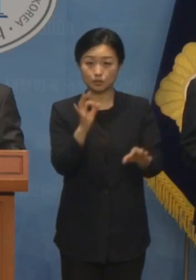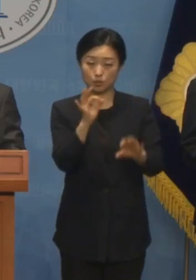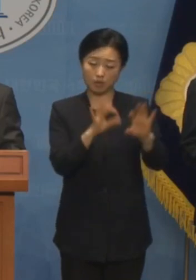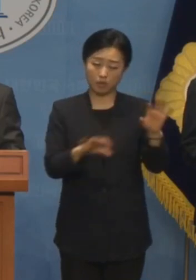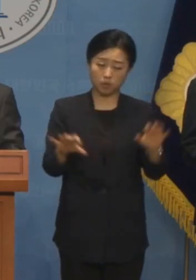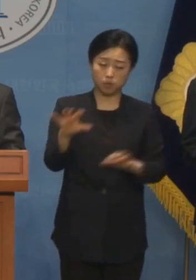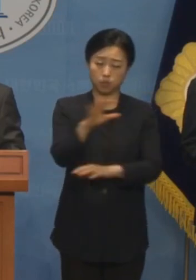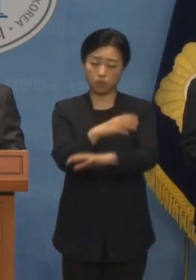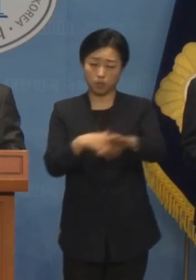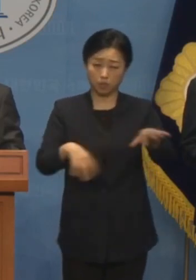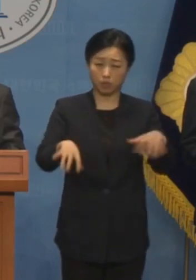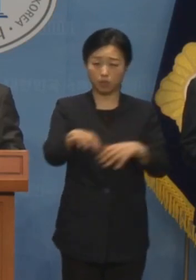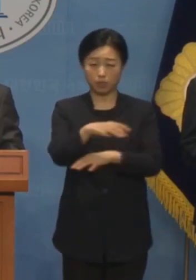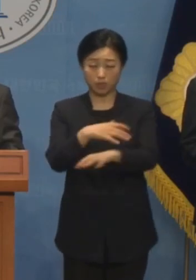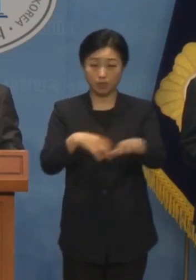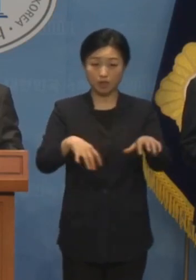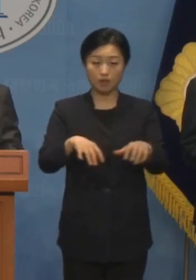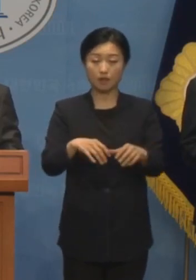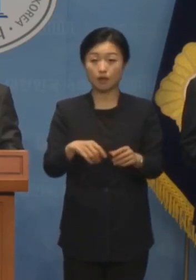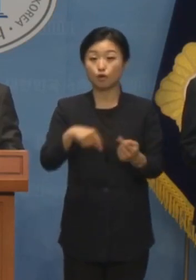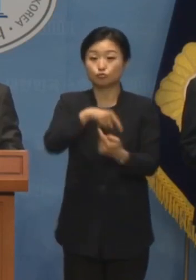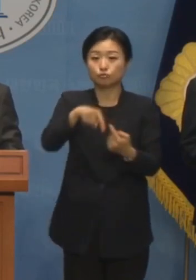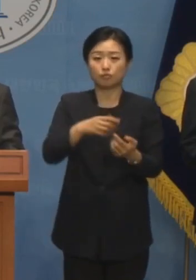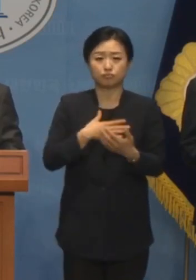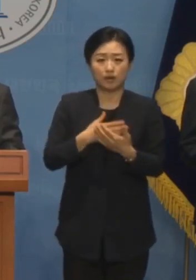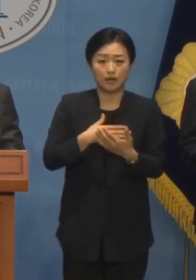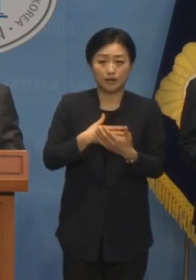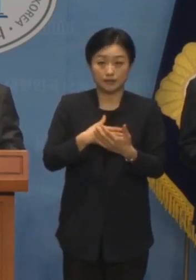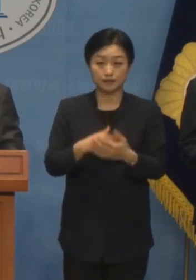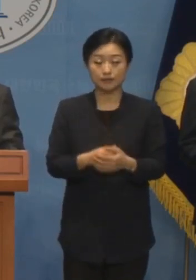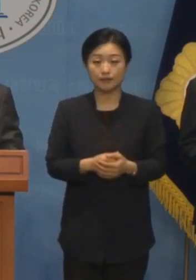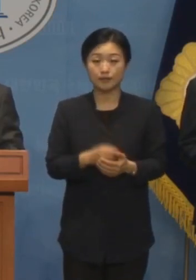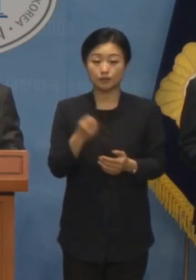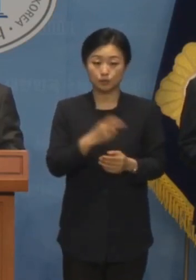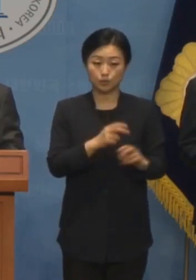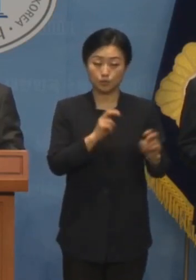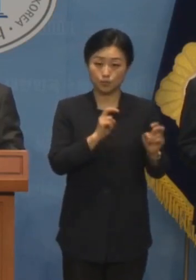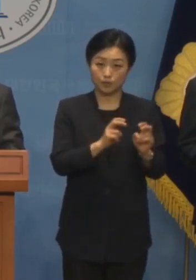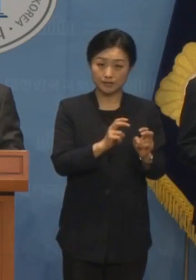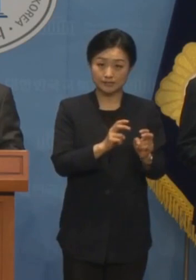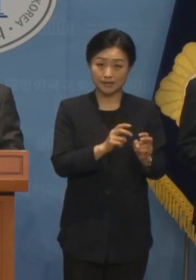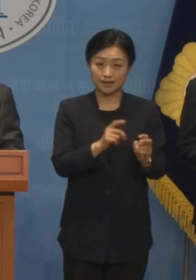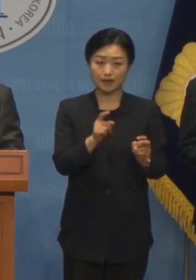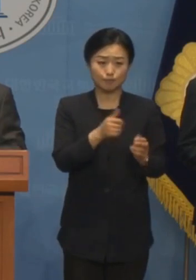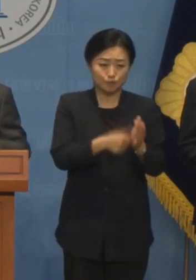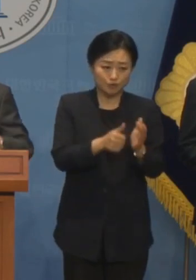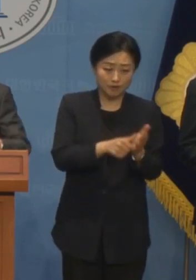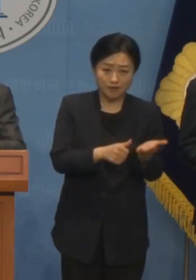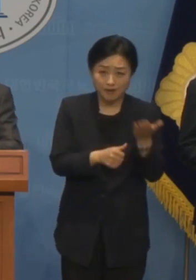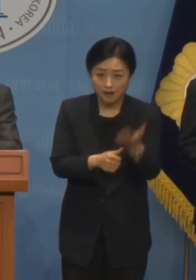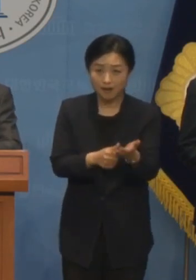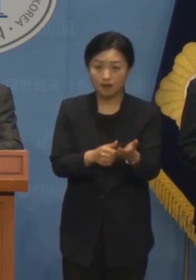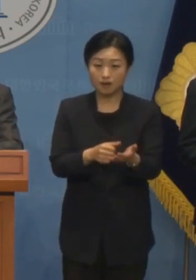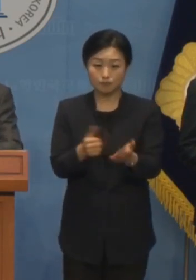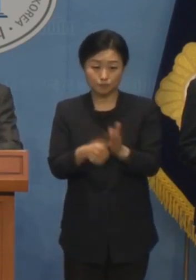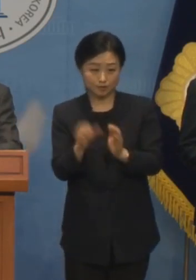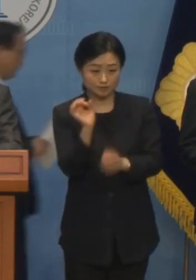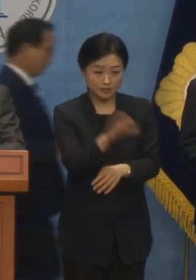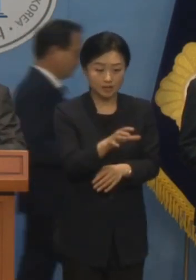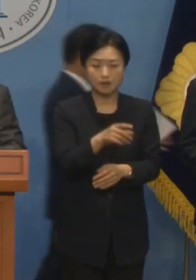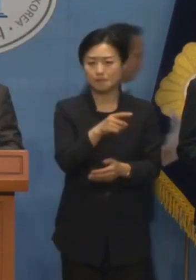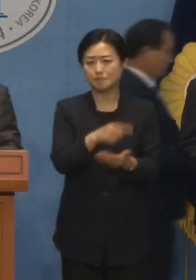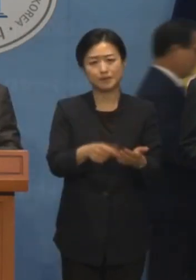등으로 불안한 경영을 일삼으며 입점 사업자와 소비자의 막대한 피해를 초래한